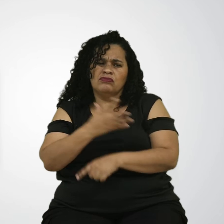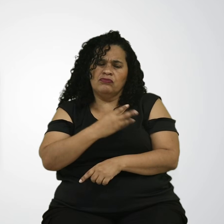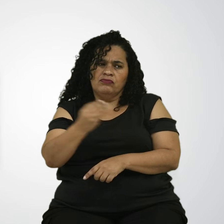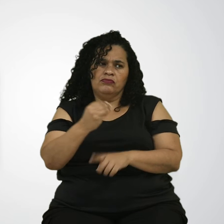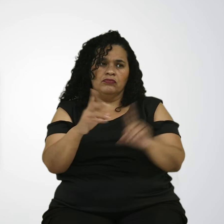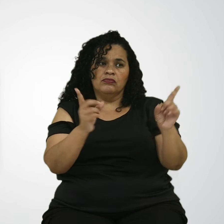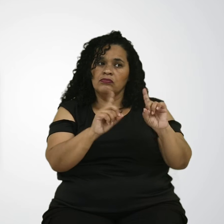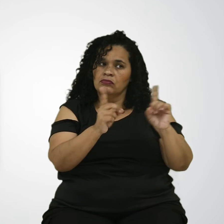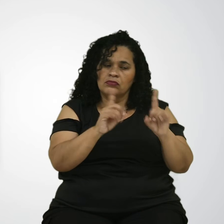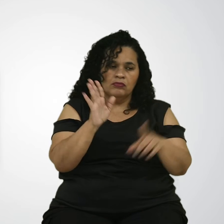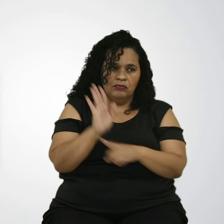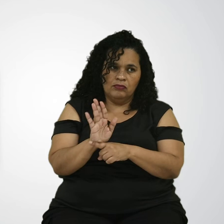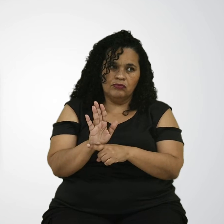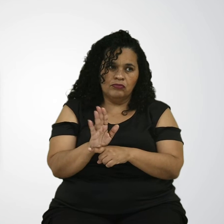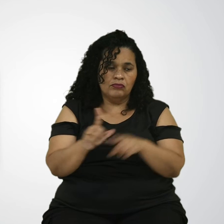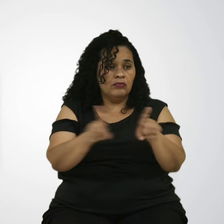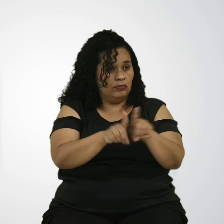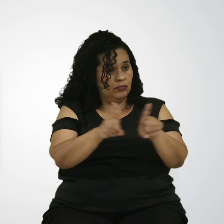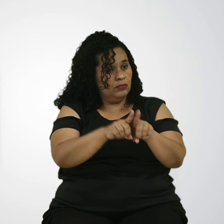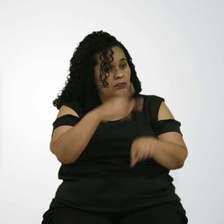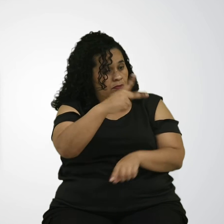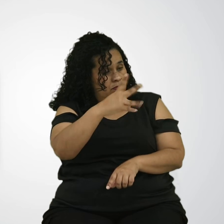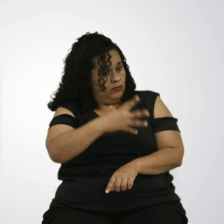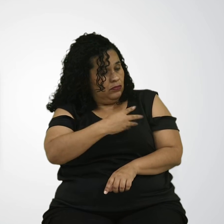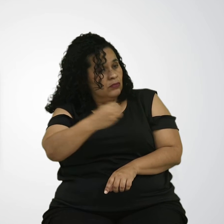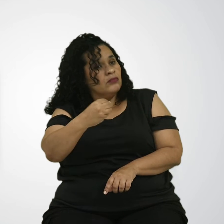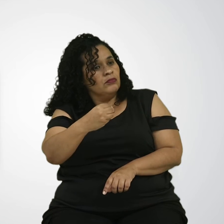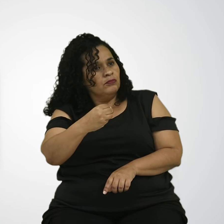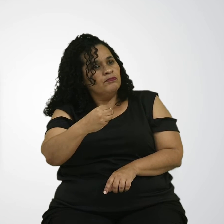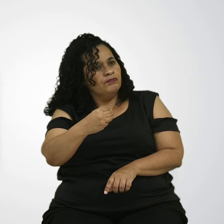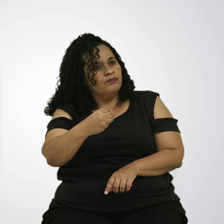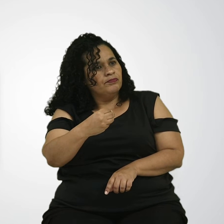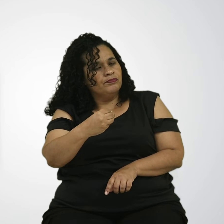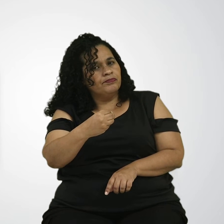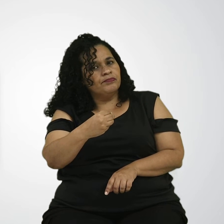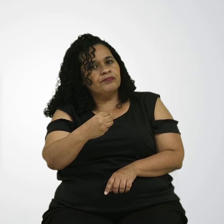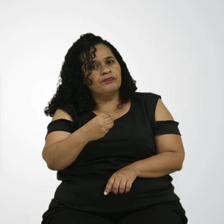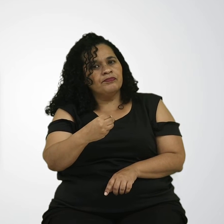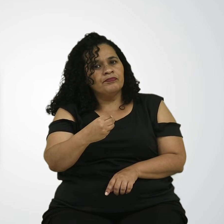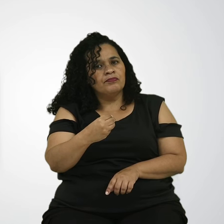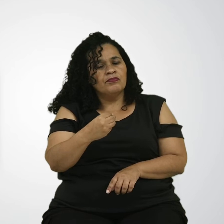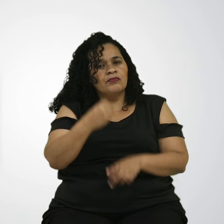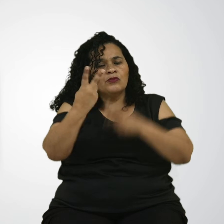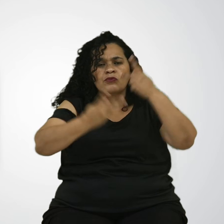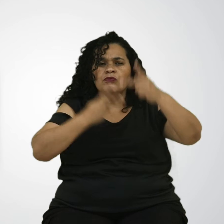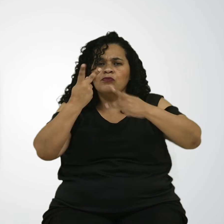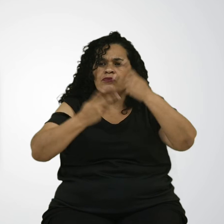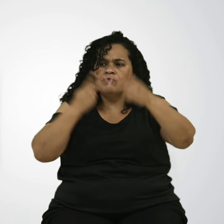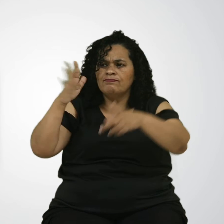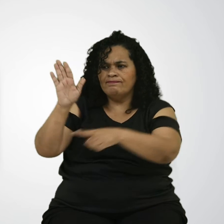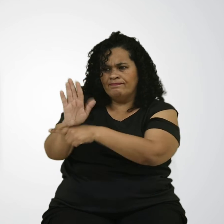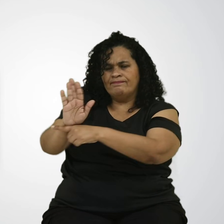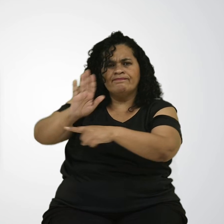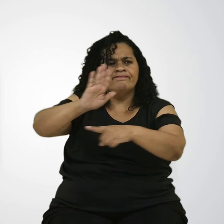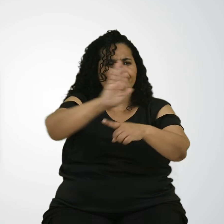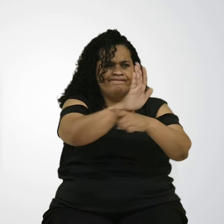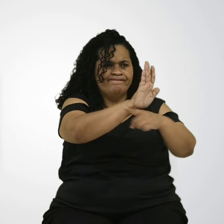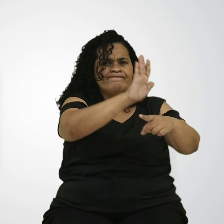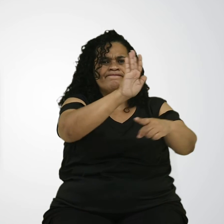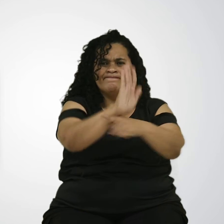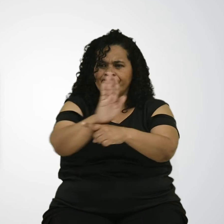ajuda. Ele também é seu filho. Exato. Então, assim, quando a gente fala de cooperação, não, nós